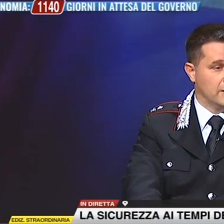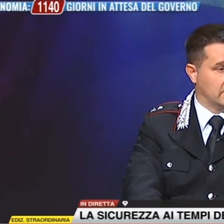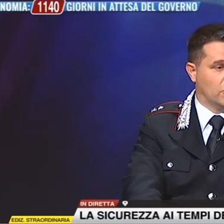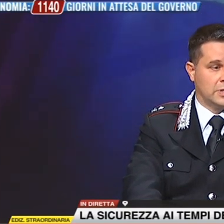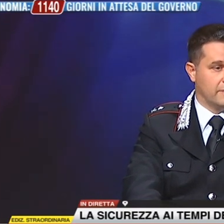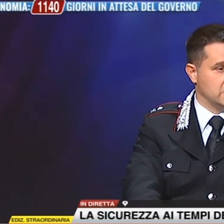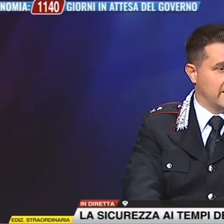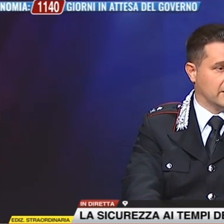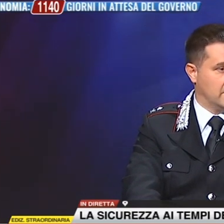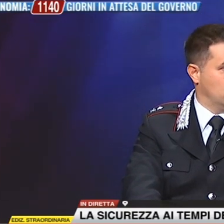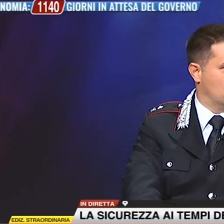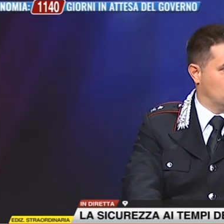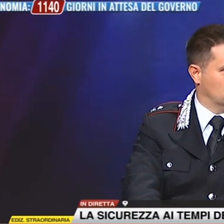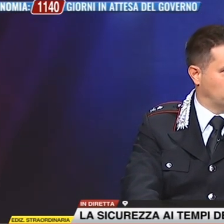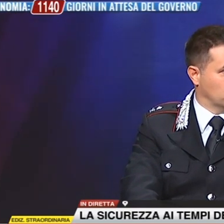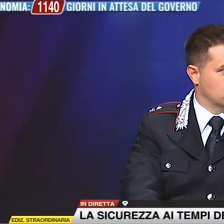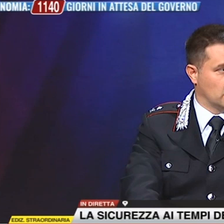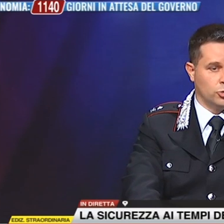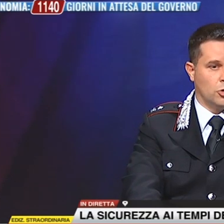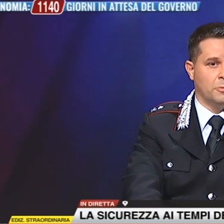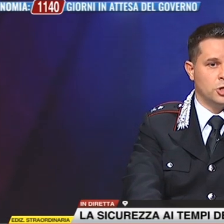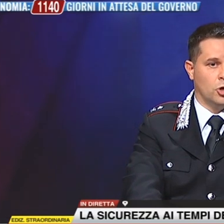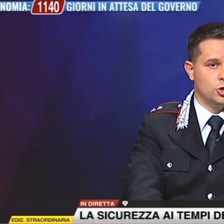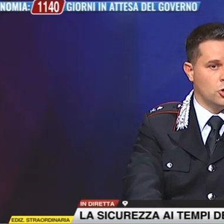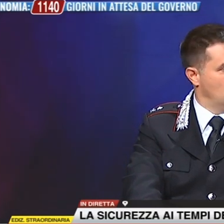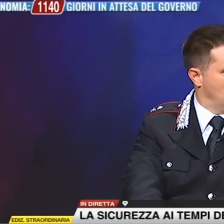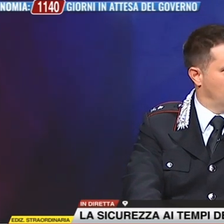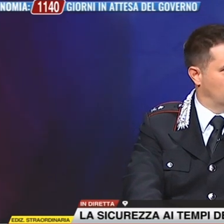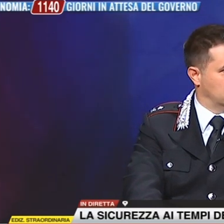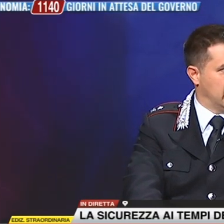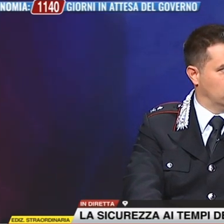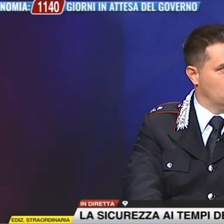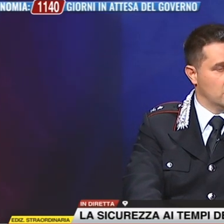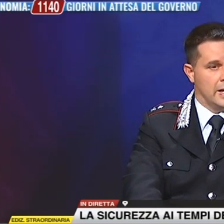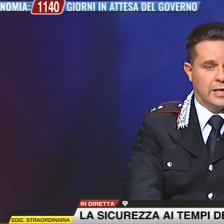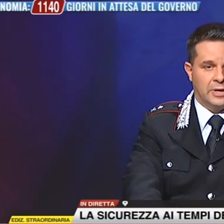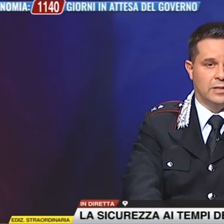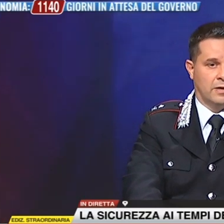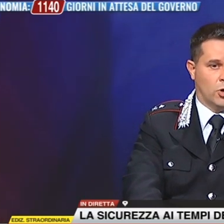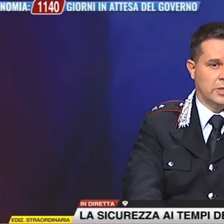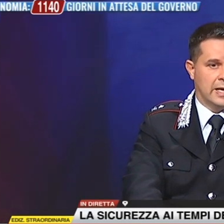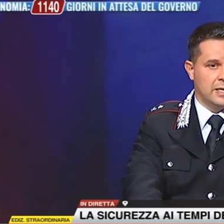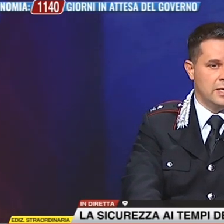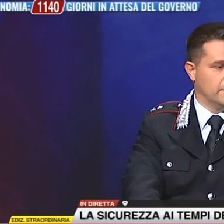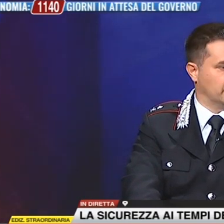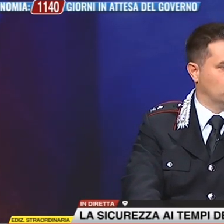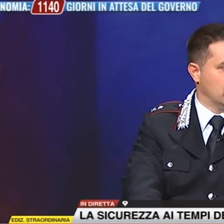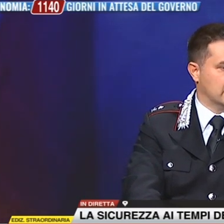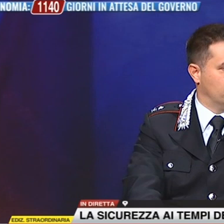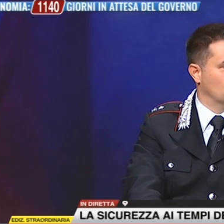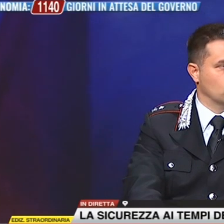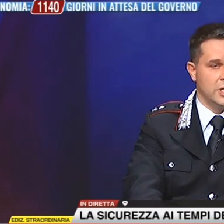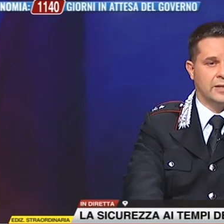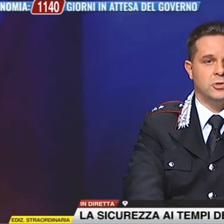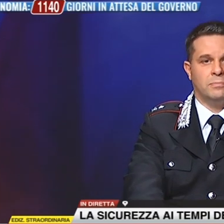patrimoniale, talvolta riveste anche, dal punto di vista del contraccolpo psicologico, un forte danno. Anche perché talvolta i monili